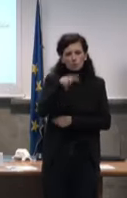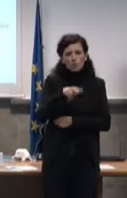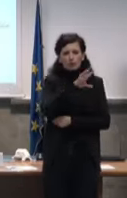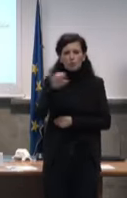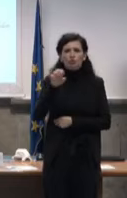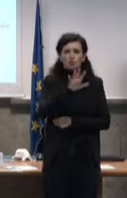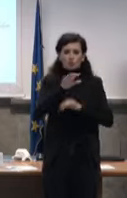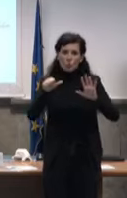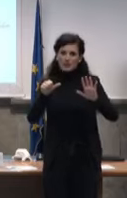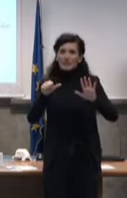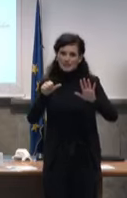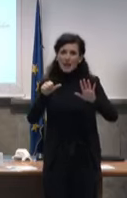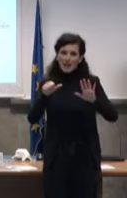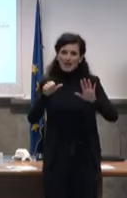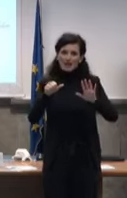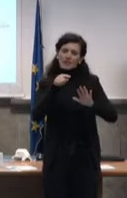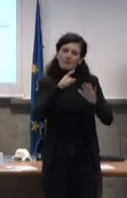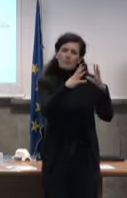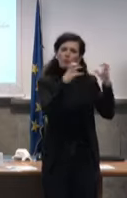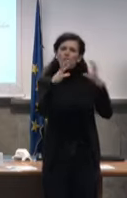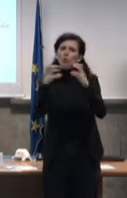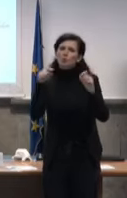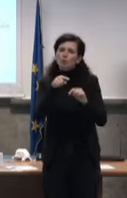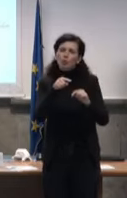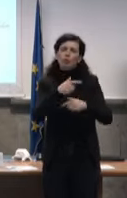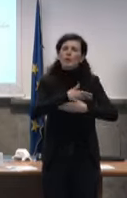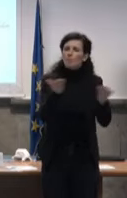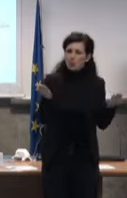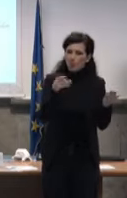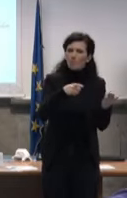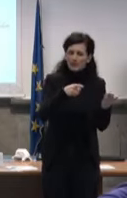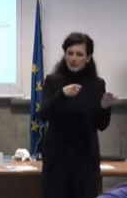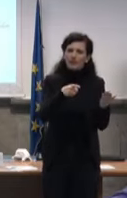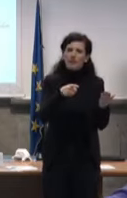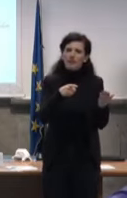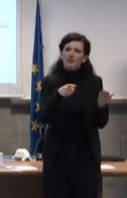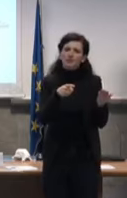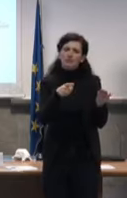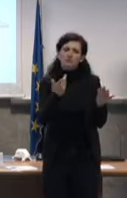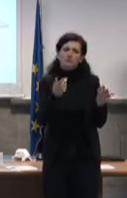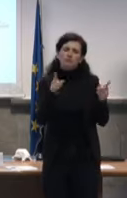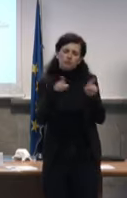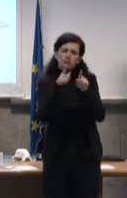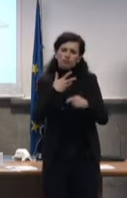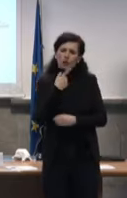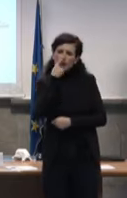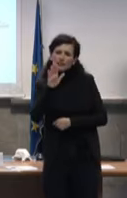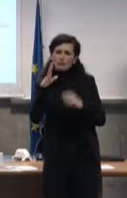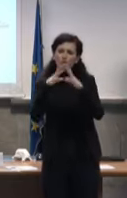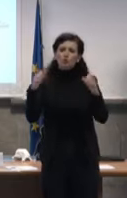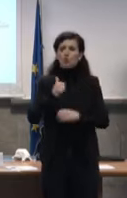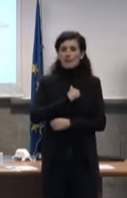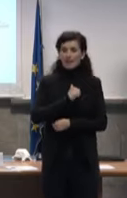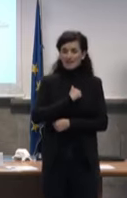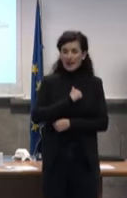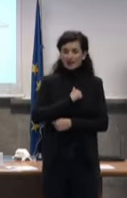di la struttura diciamo pubblico confenzionate anche con quelle di tipo di tipo privato parliamo